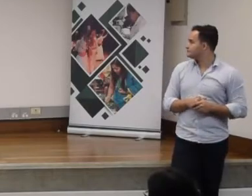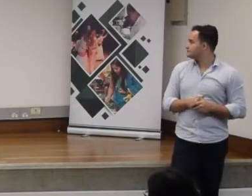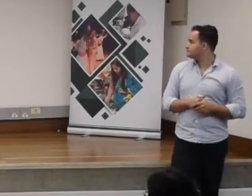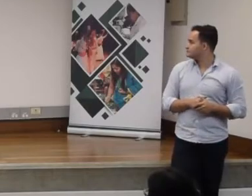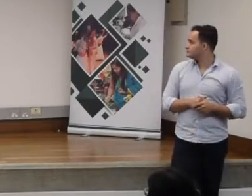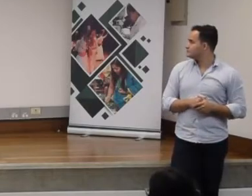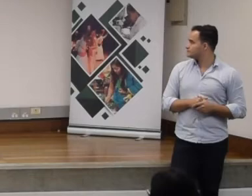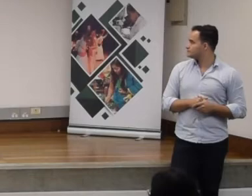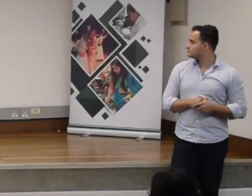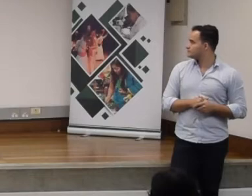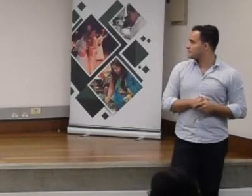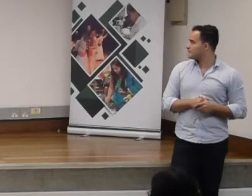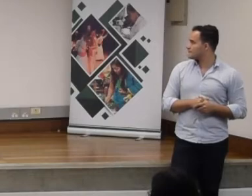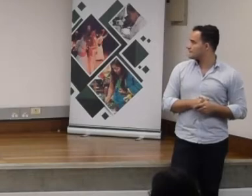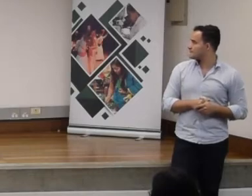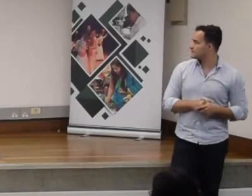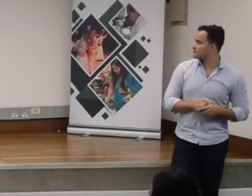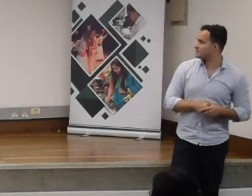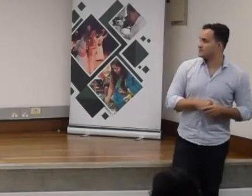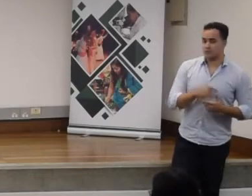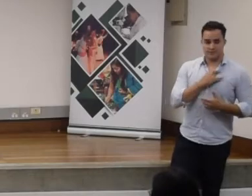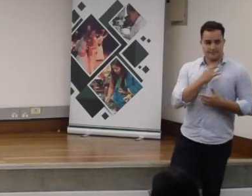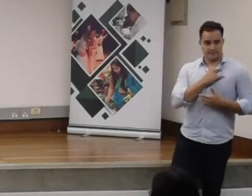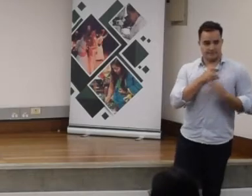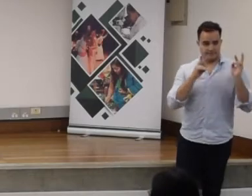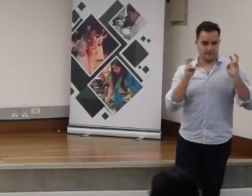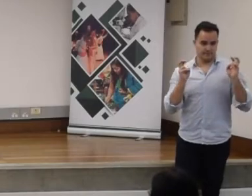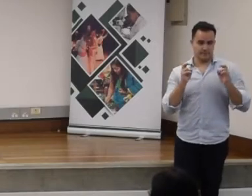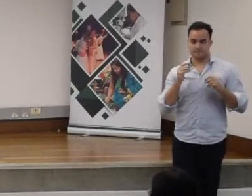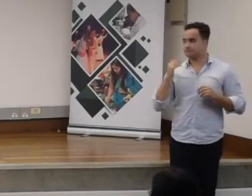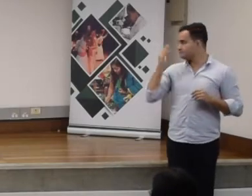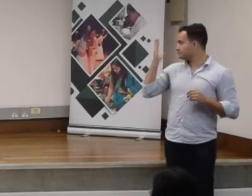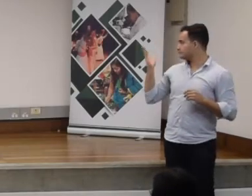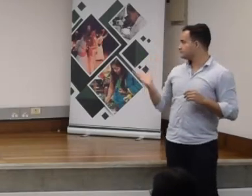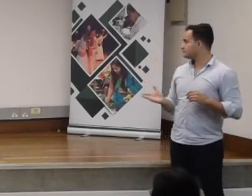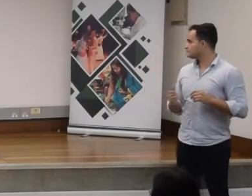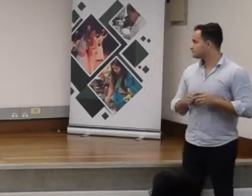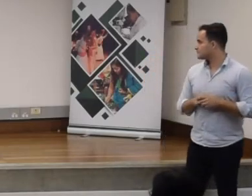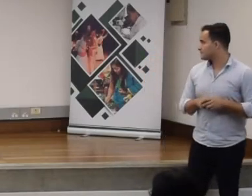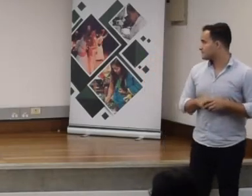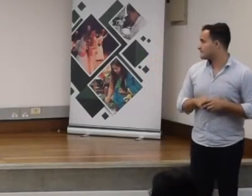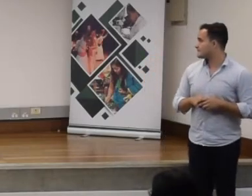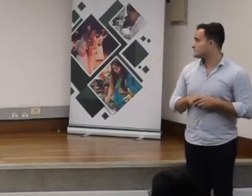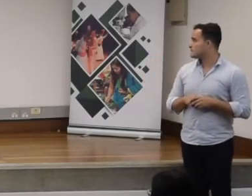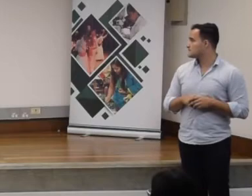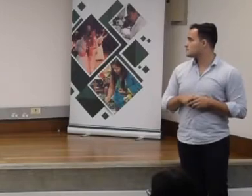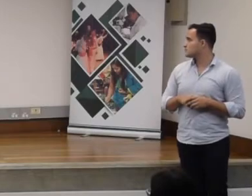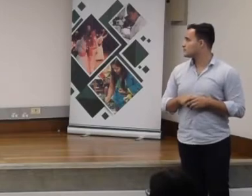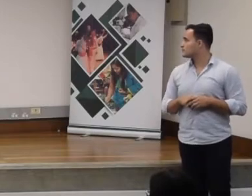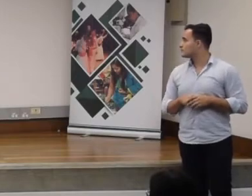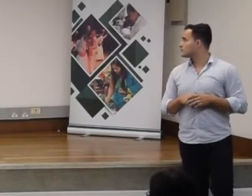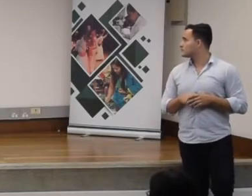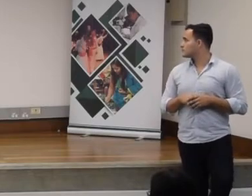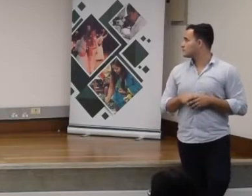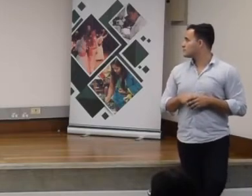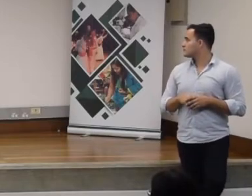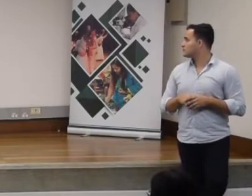El número de instituciones de educación superior, según en las SACES, en